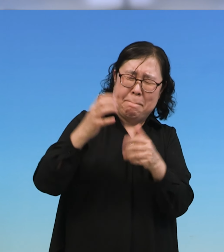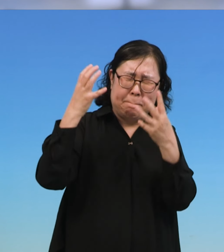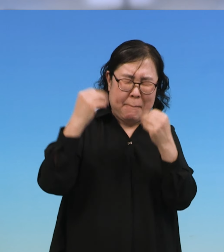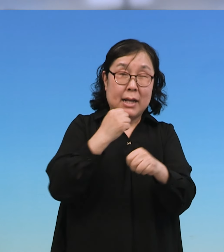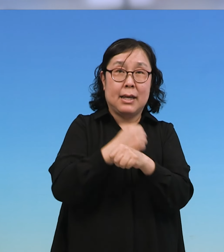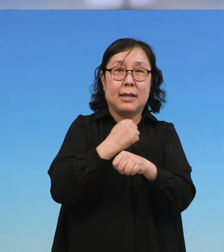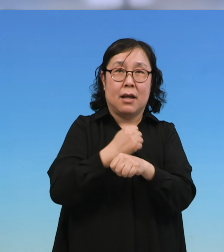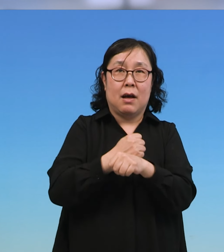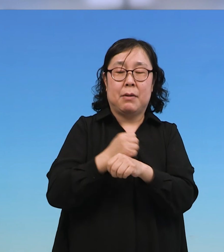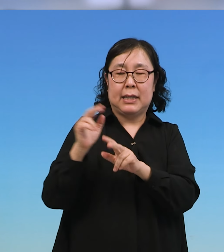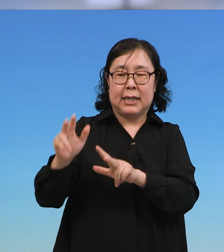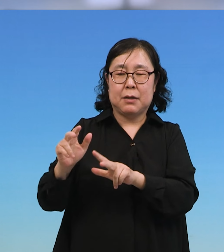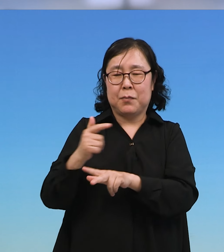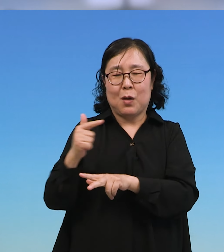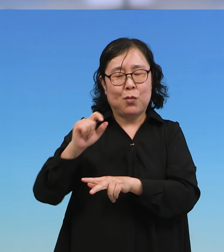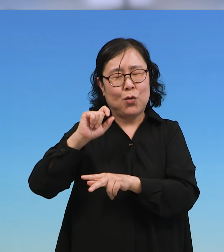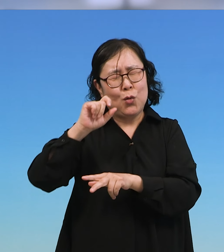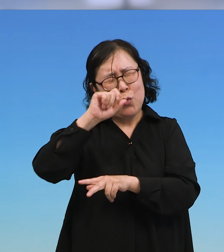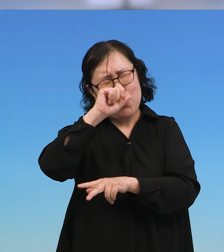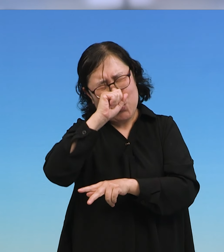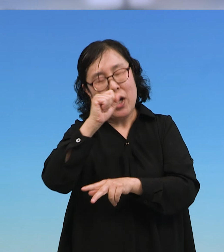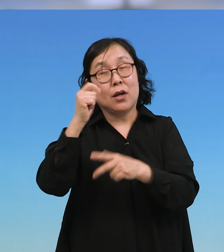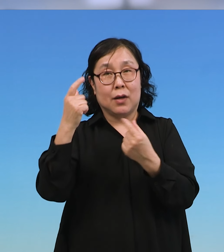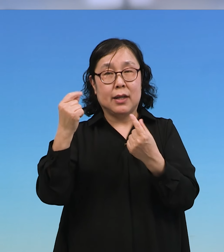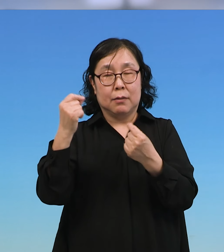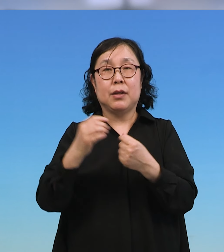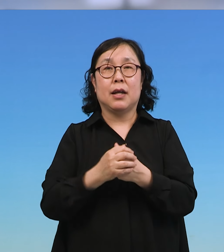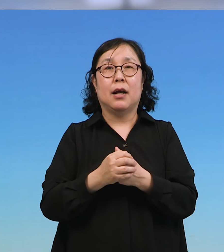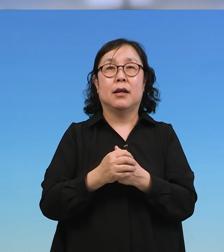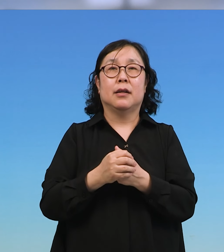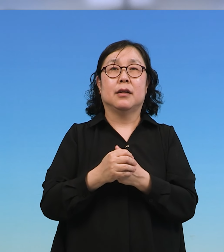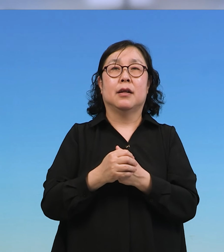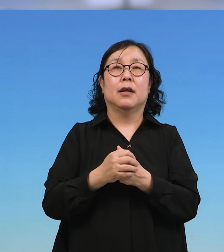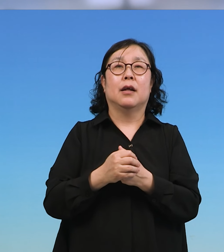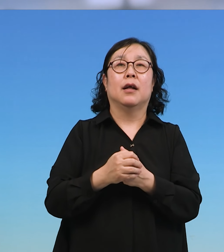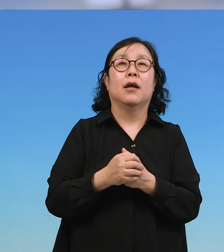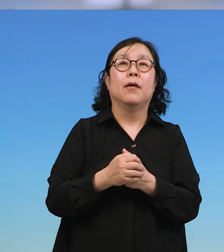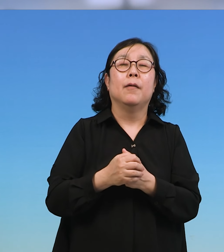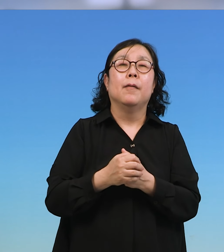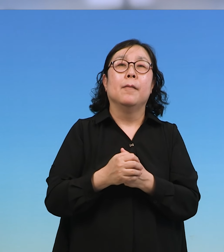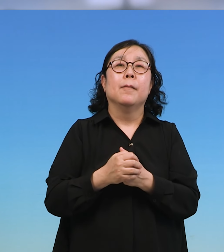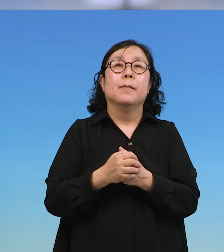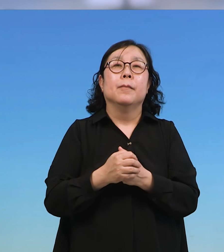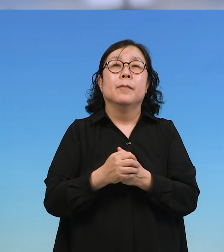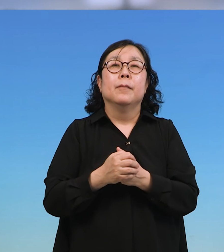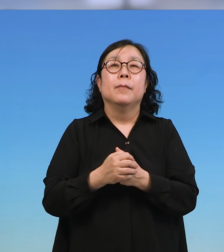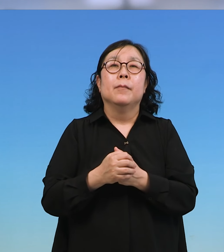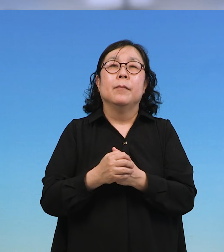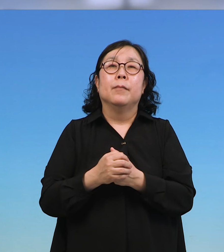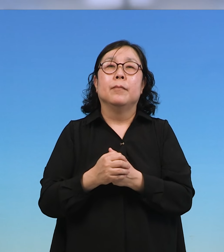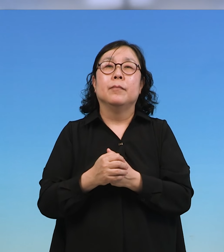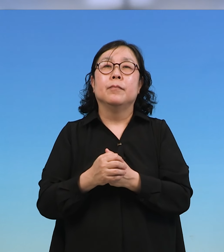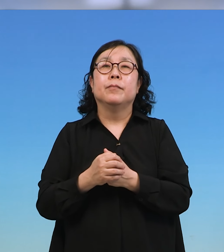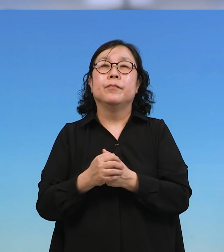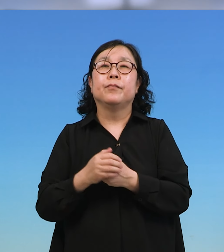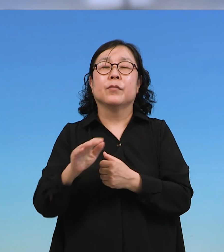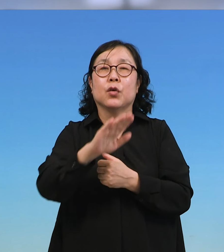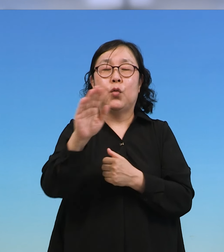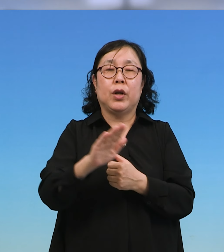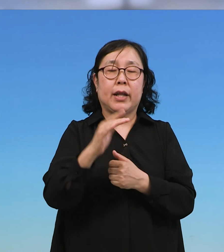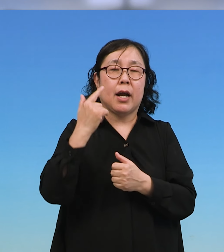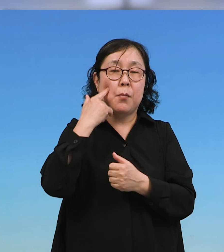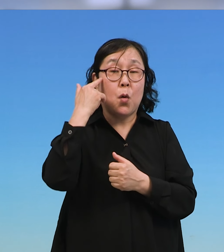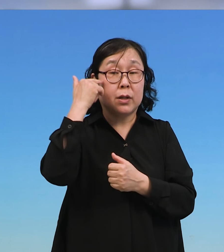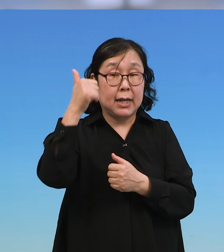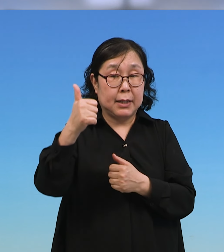너무 좋아할 것 같아, 내 느낌에. 연락도 잘 안 하니까 막 기도가 응답됐다 그럴 것 같은데요. 우리